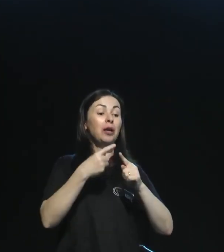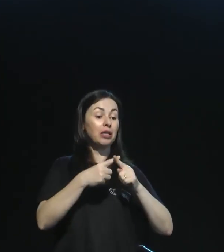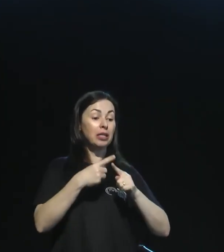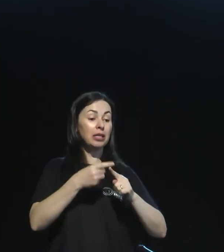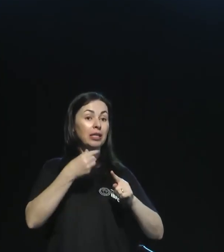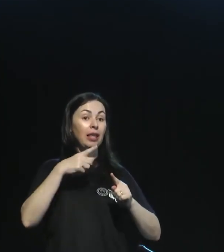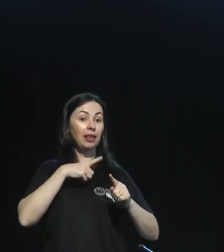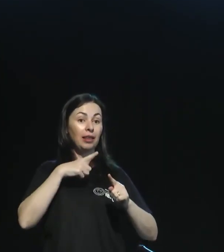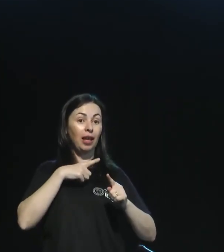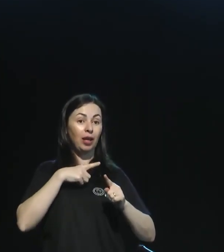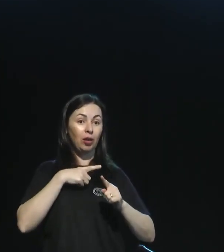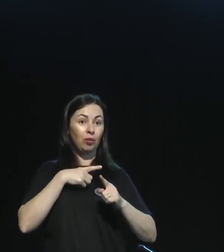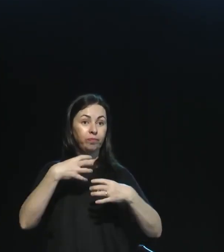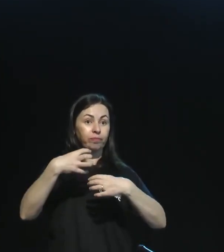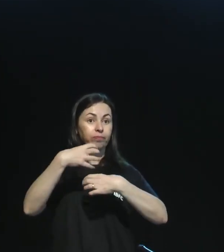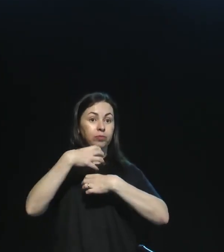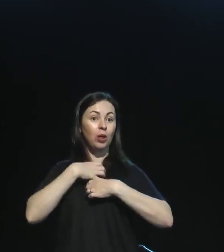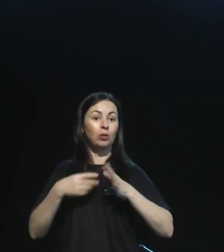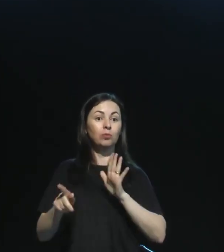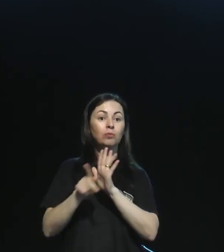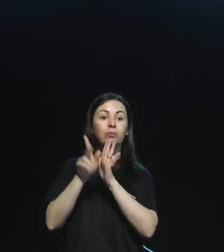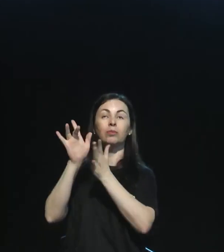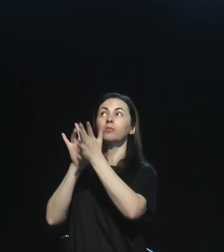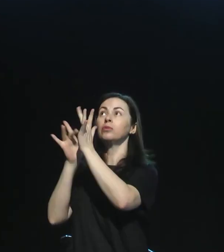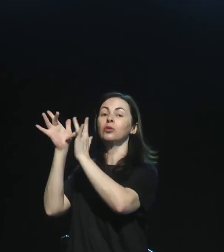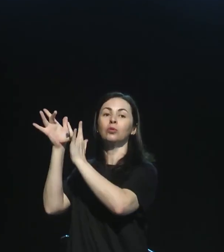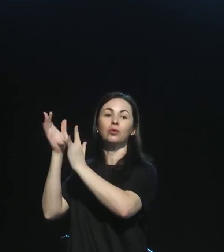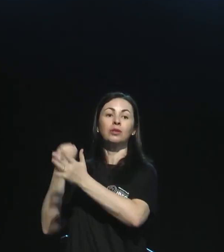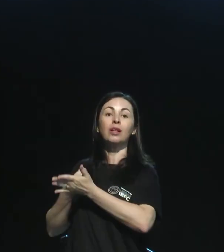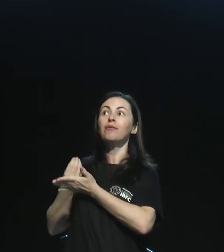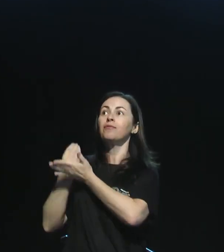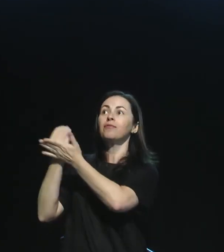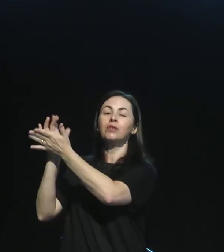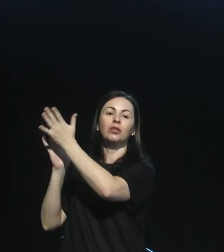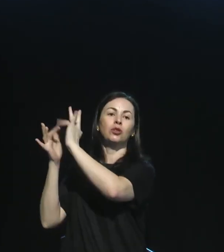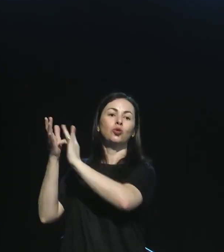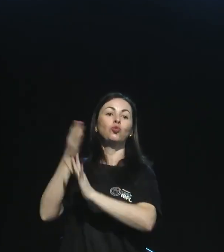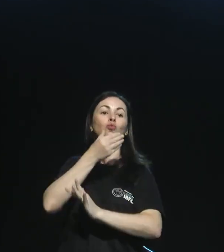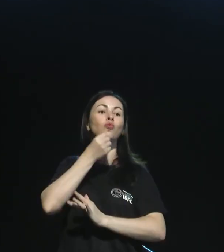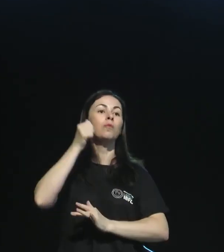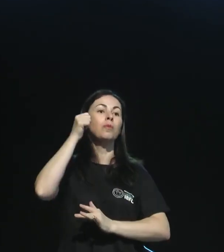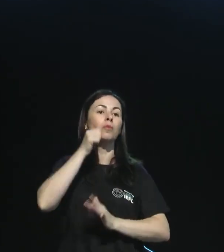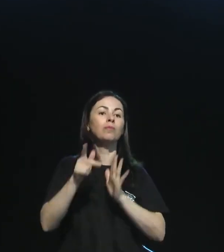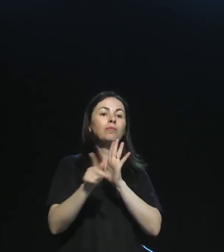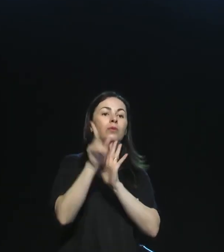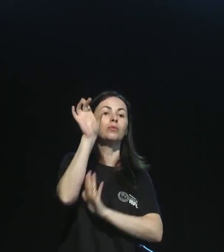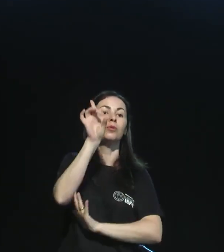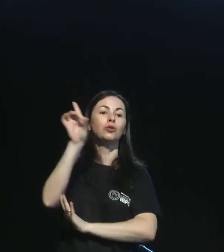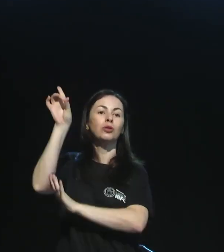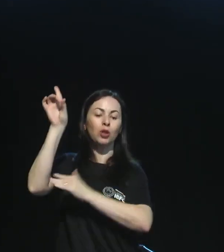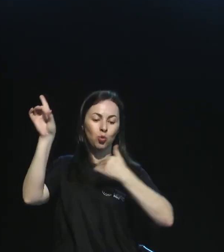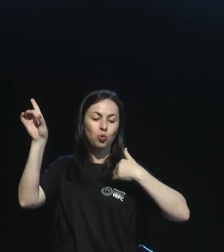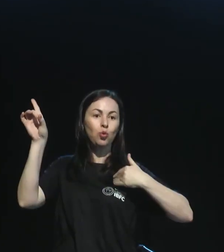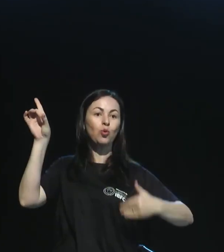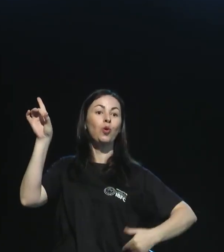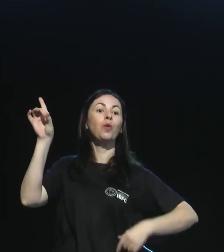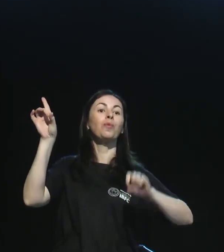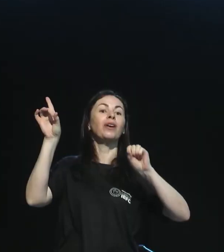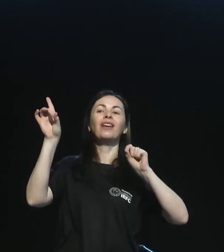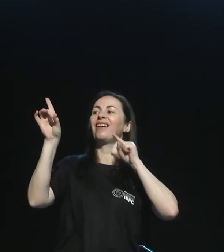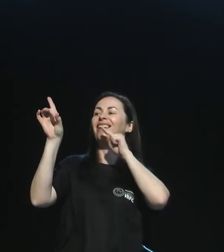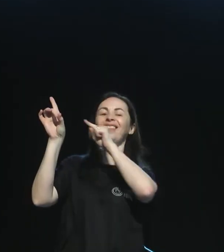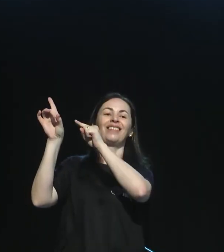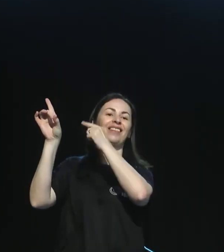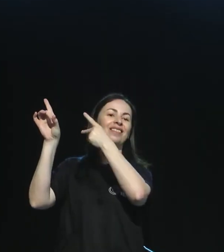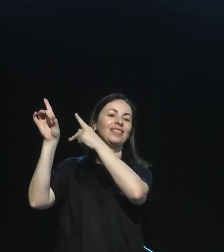a Cristo, se você é um homem ou uma mulher de Deus, o seu corpo pertence a Deus, pertence